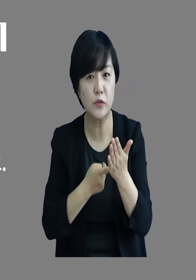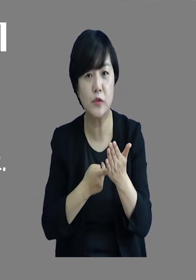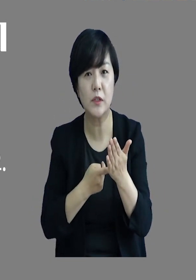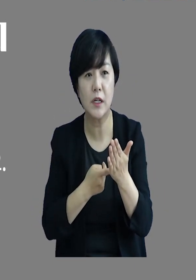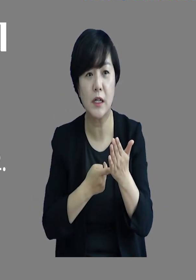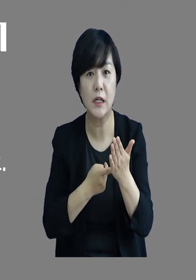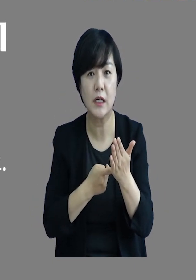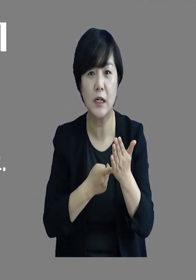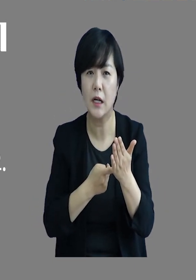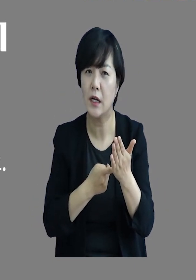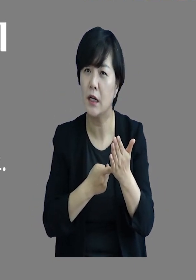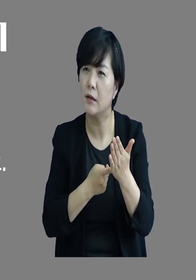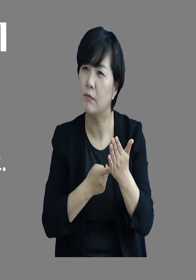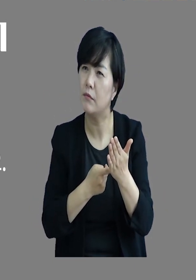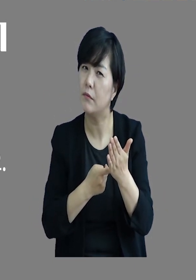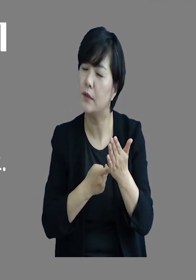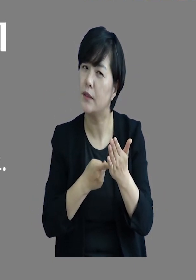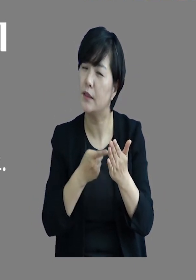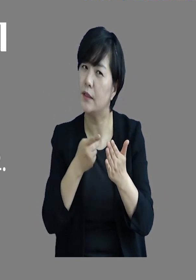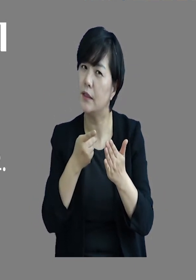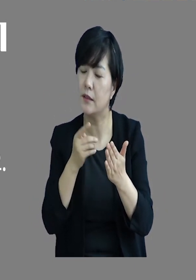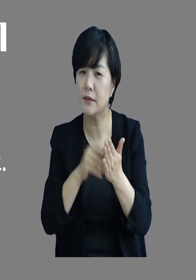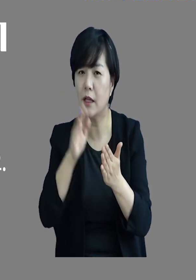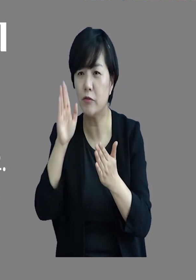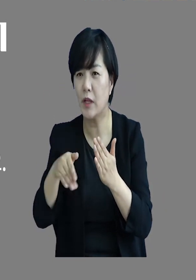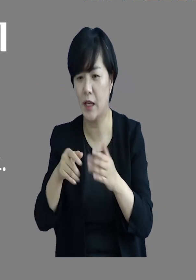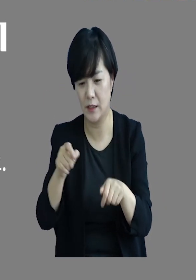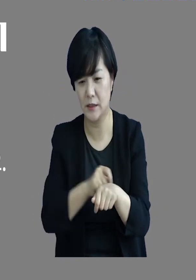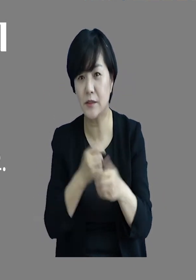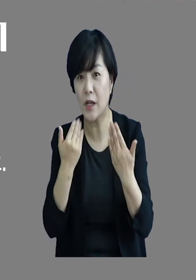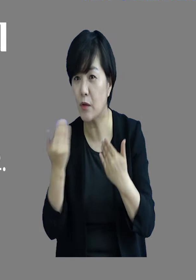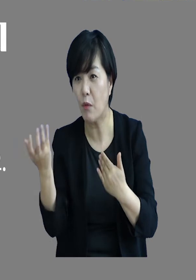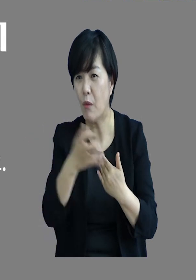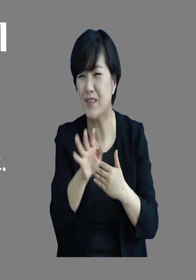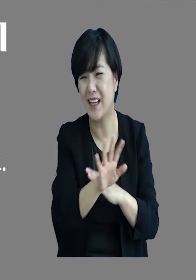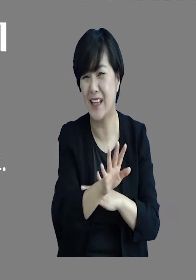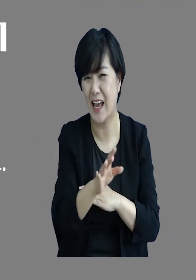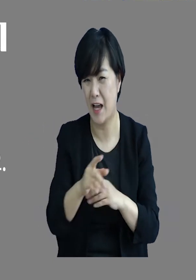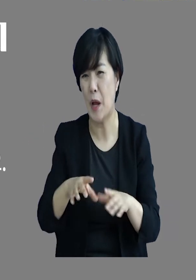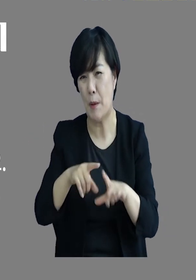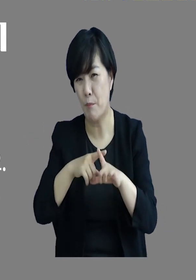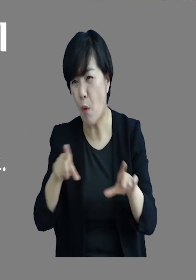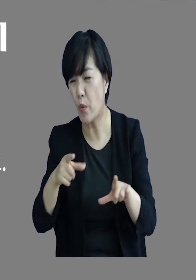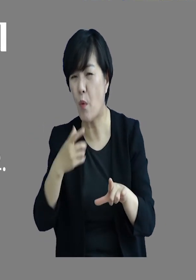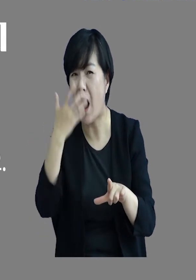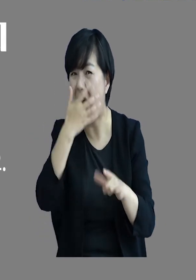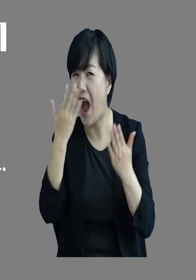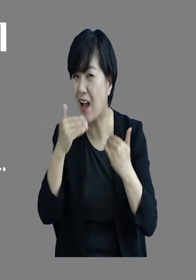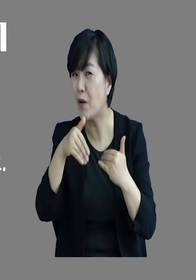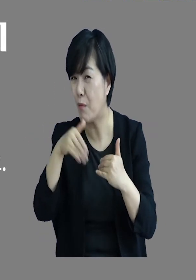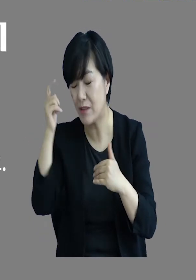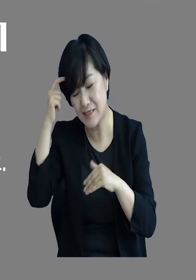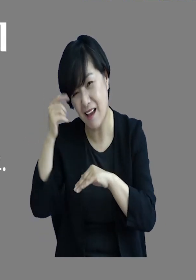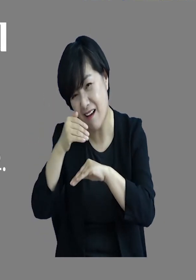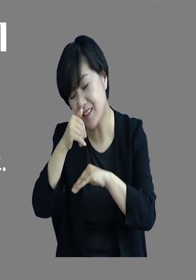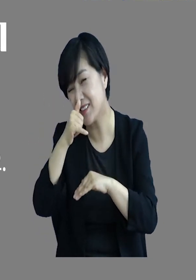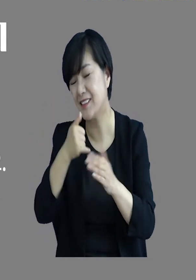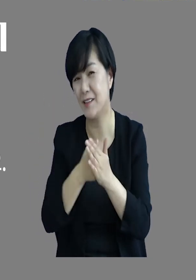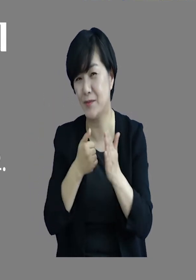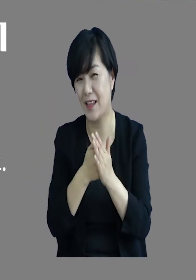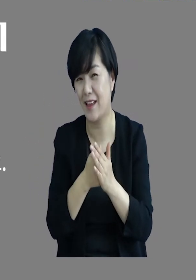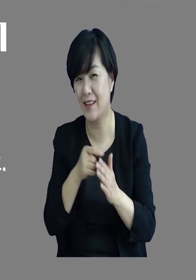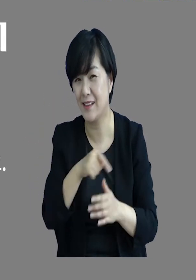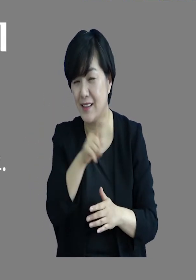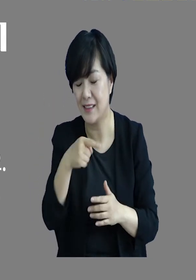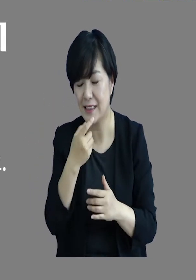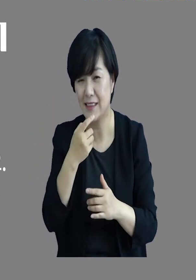학생들은 바로 보통 특수학교에 오질 않아요. 거의 이제 일반 학교에 먼저 보내려고 어머님들이 생각을 하시니까